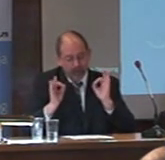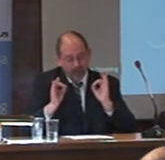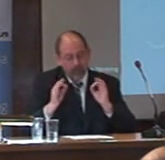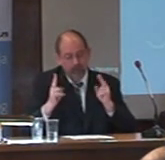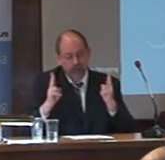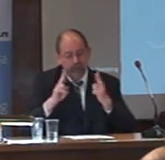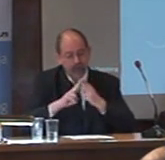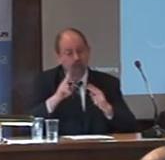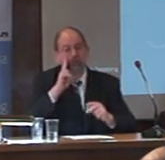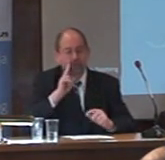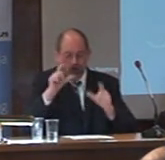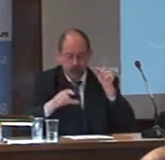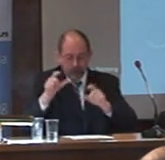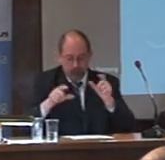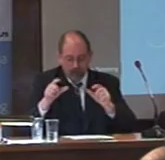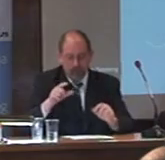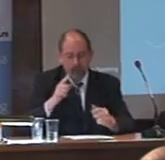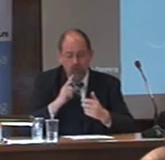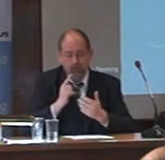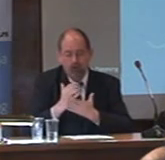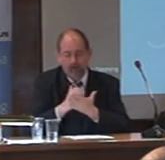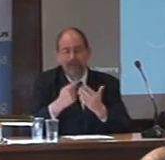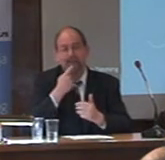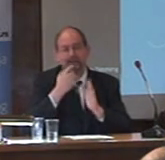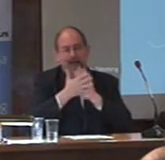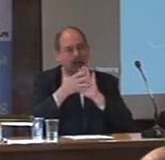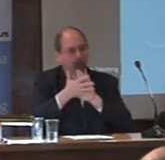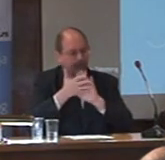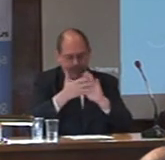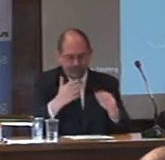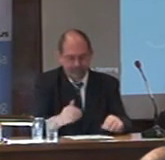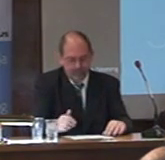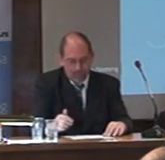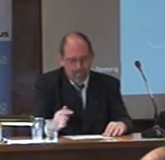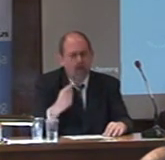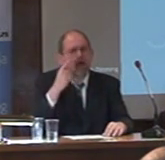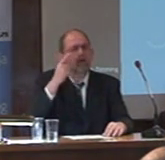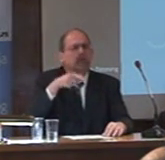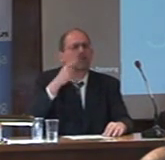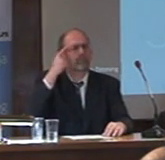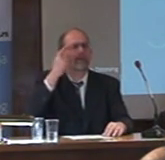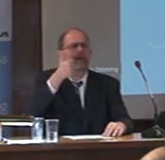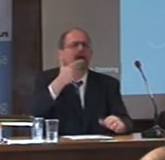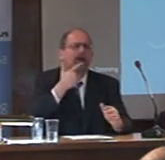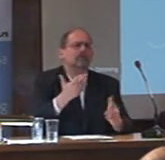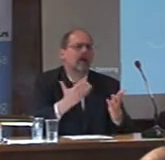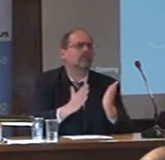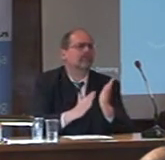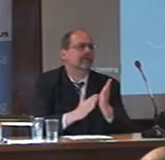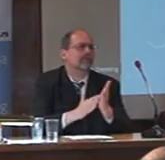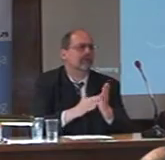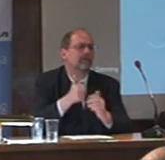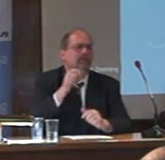za zdravstveno osoblje, ali svakako i za stručnjake koji se susreću sa gluvim osobama koje koriste znakovni jezik.